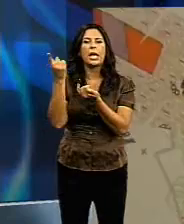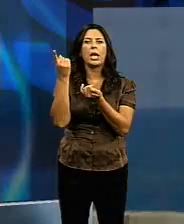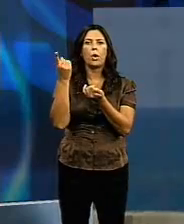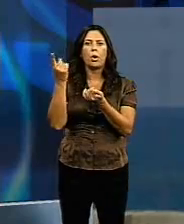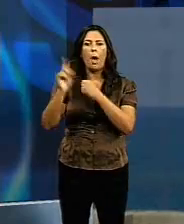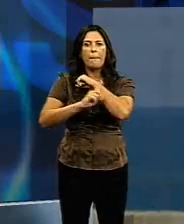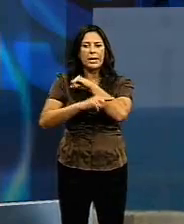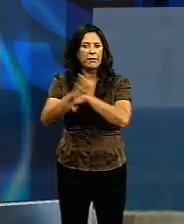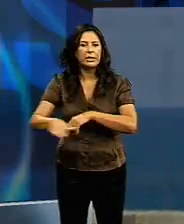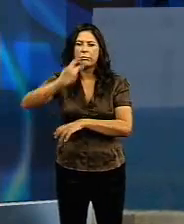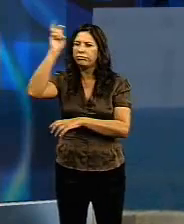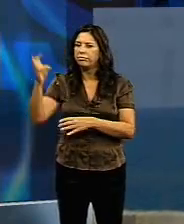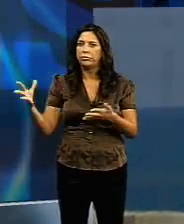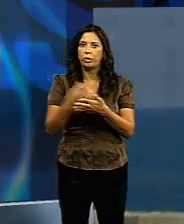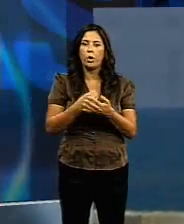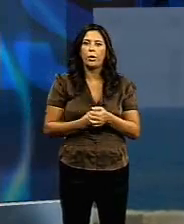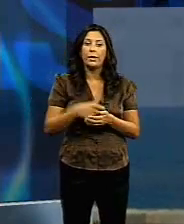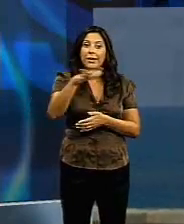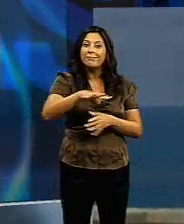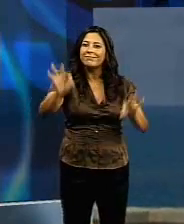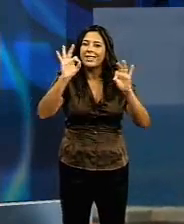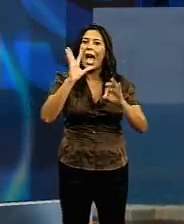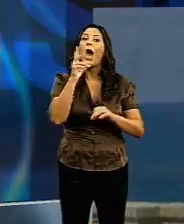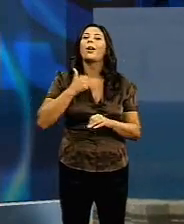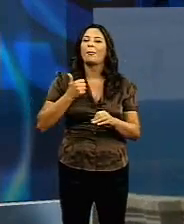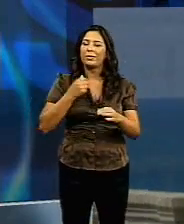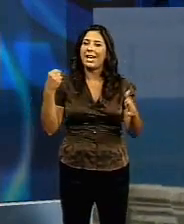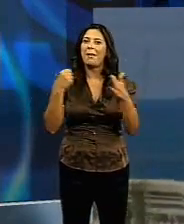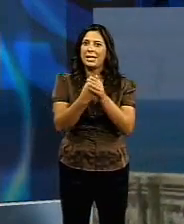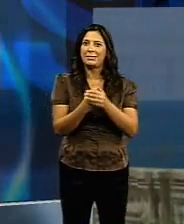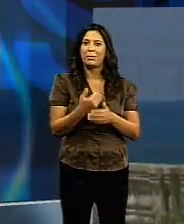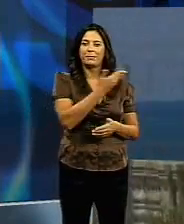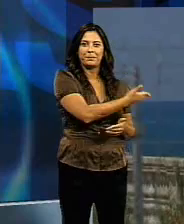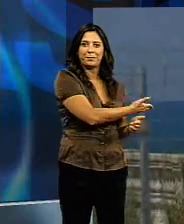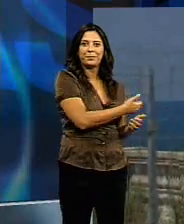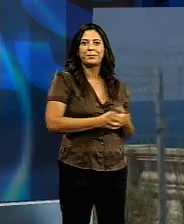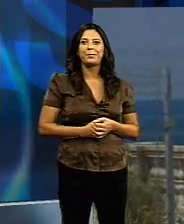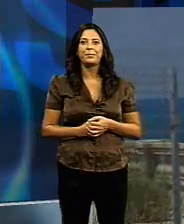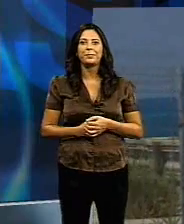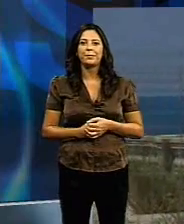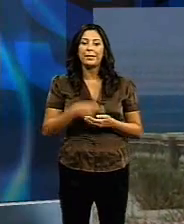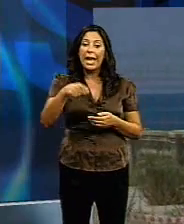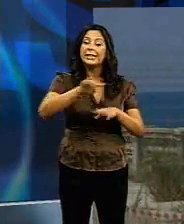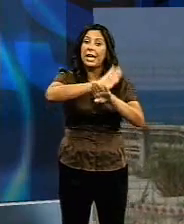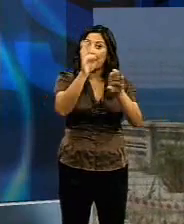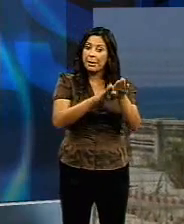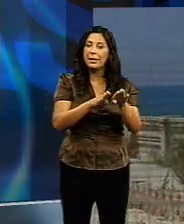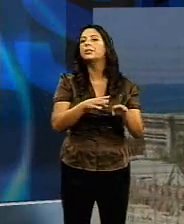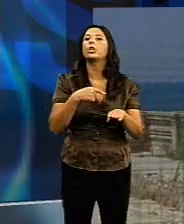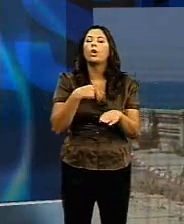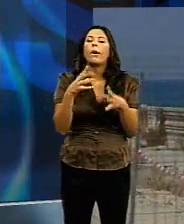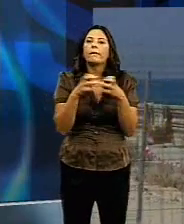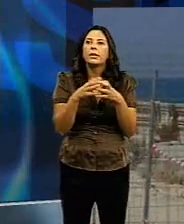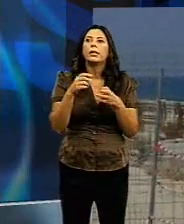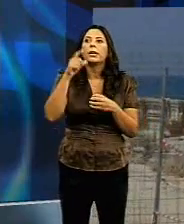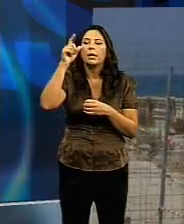Una zona singular a la que se le sacará ahora el máximo partido. Esperamos que esta plaza sea, este aparcamiento sea lo que necesitan los comerciantes